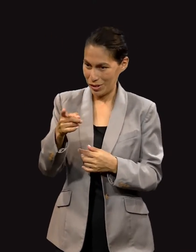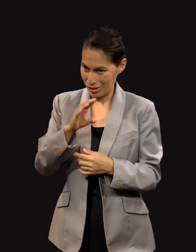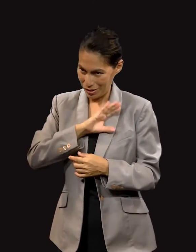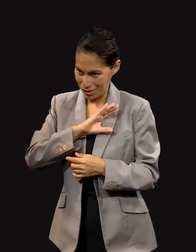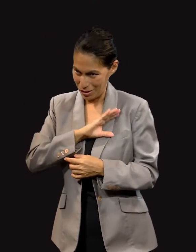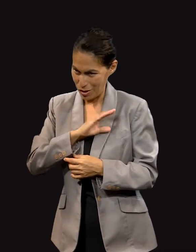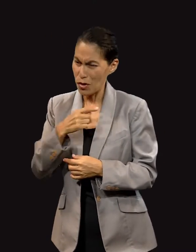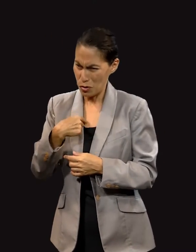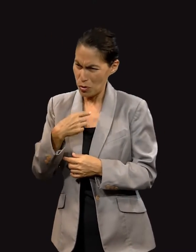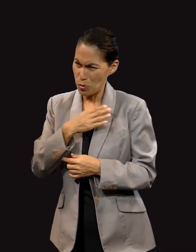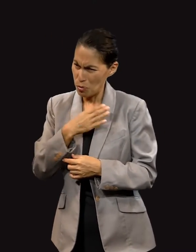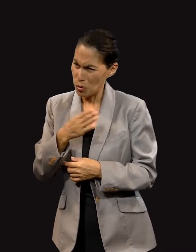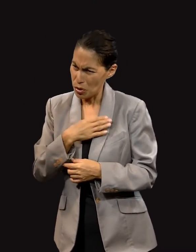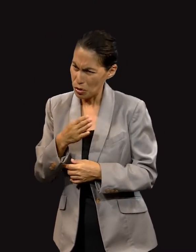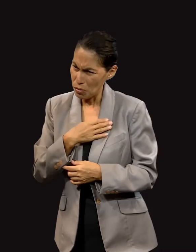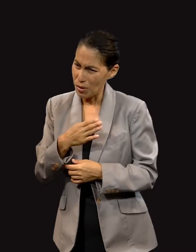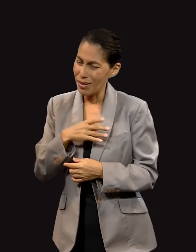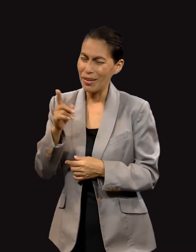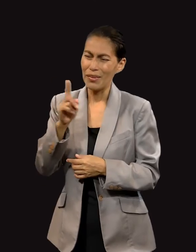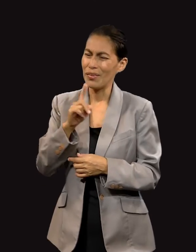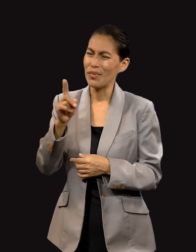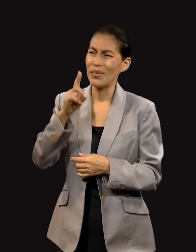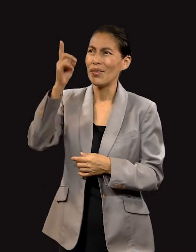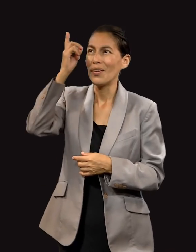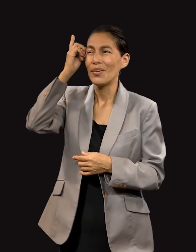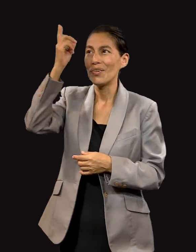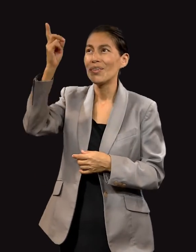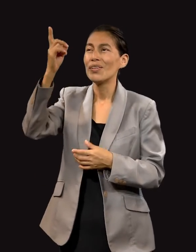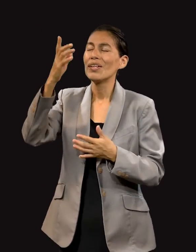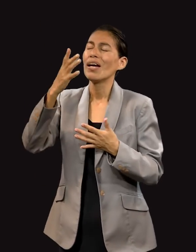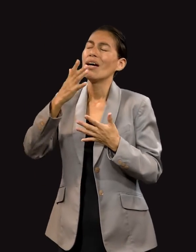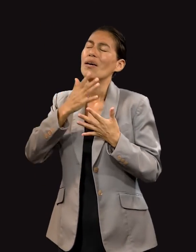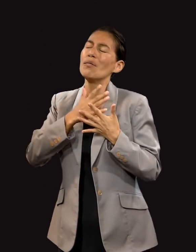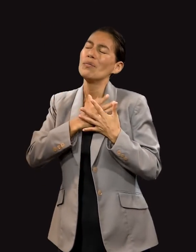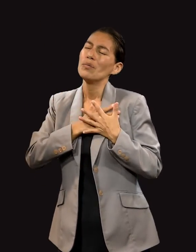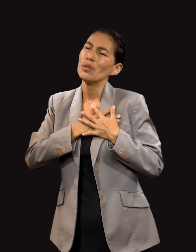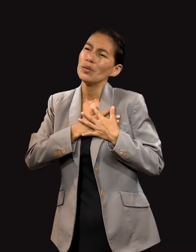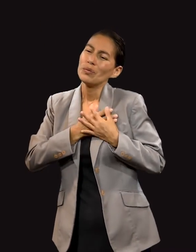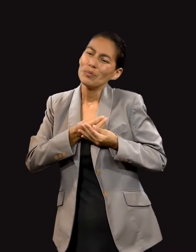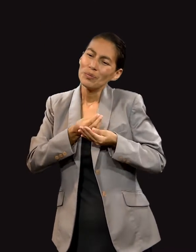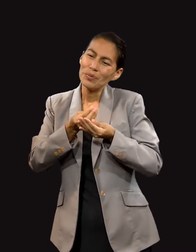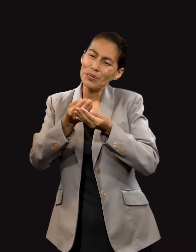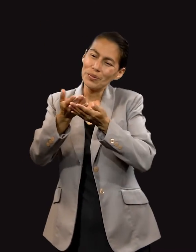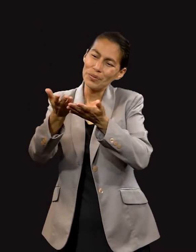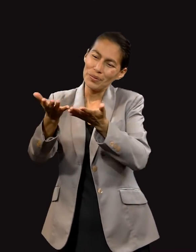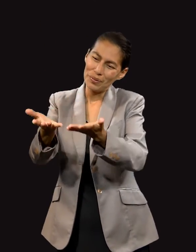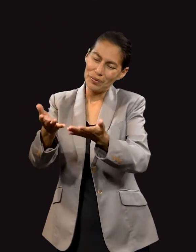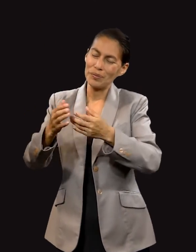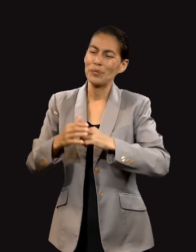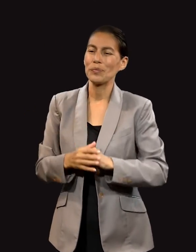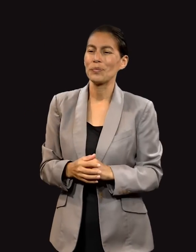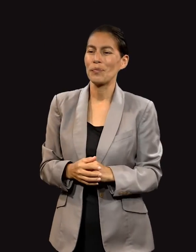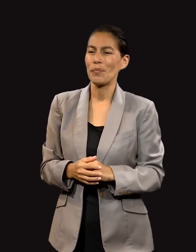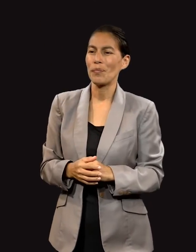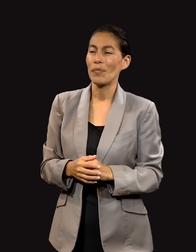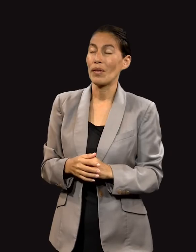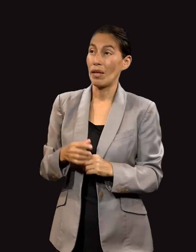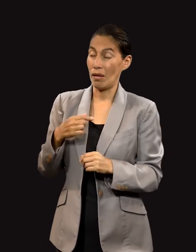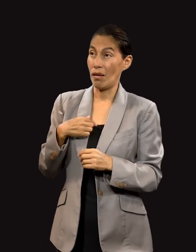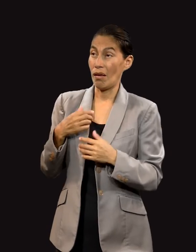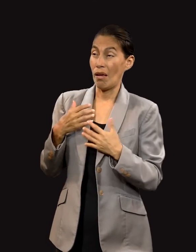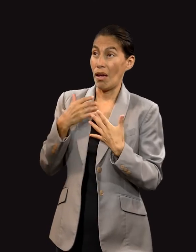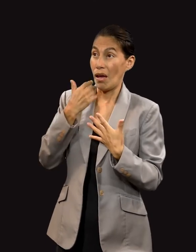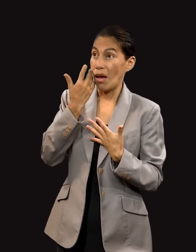quiero a usted porque, ah, yo soy muy buena. No, mami, todo eso viene de Dios. Dios ha puesto en mi corazón el deseo